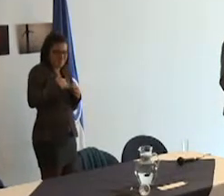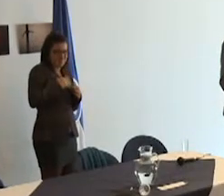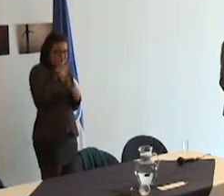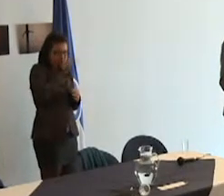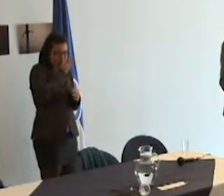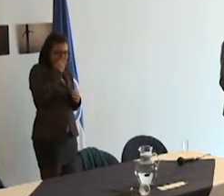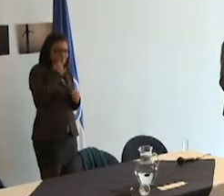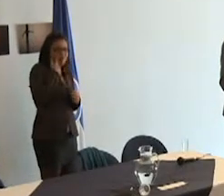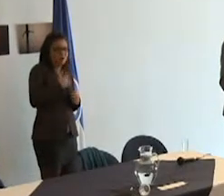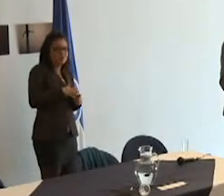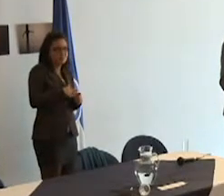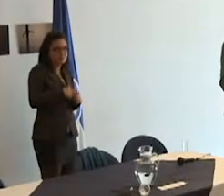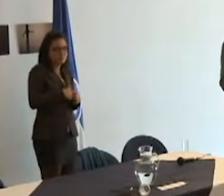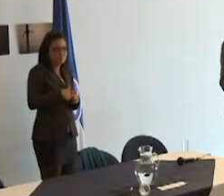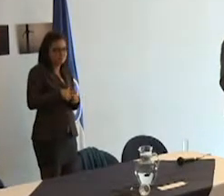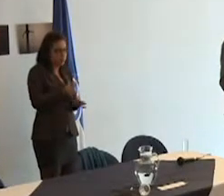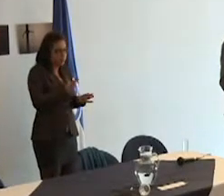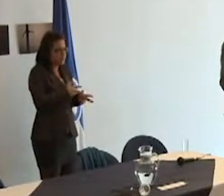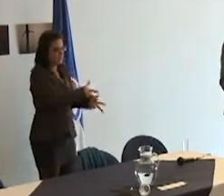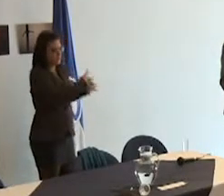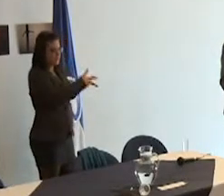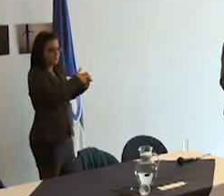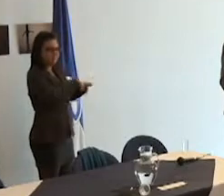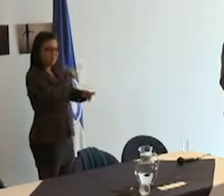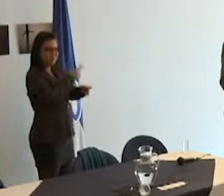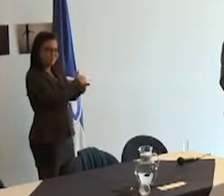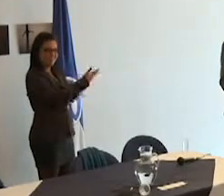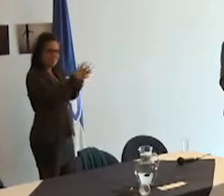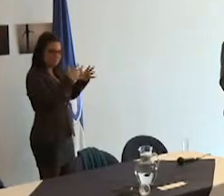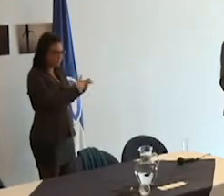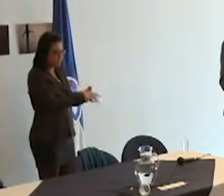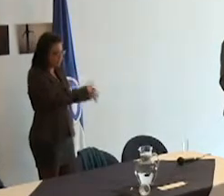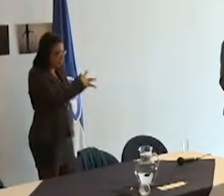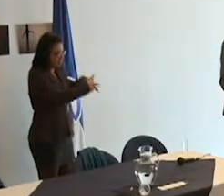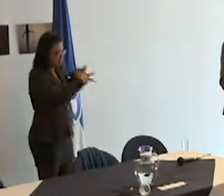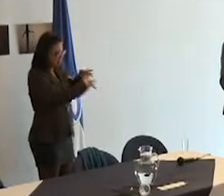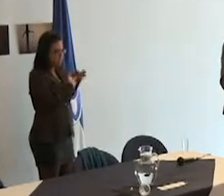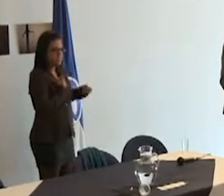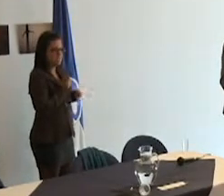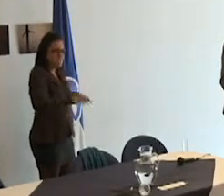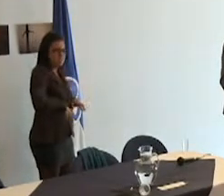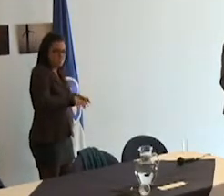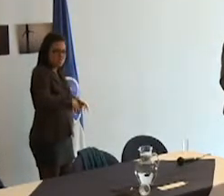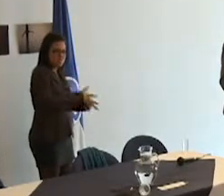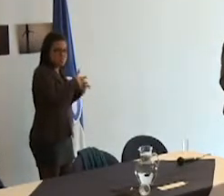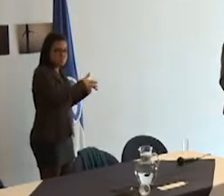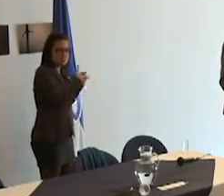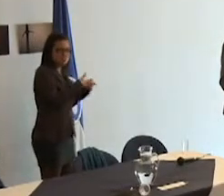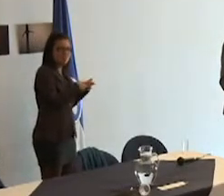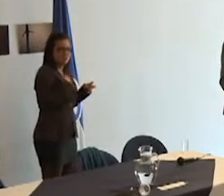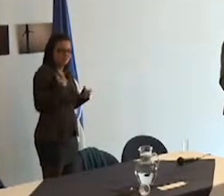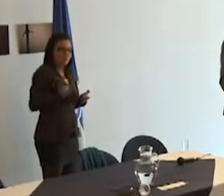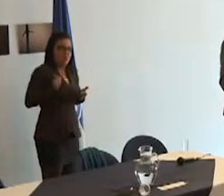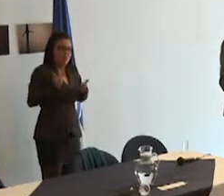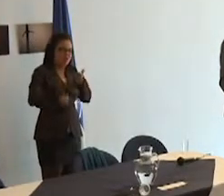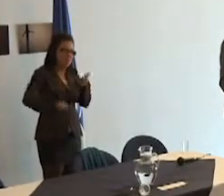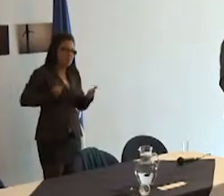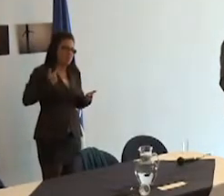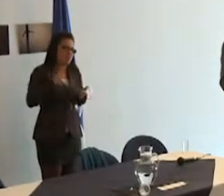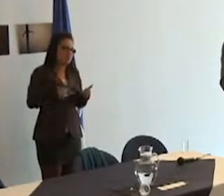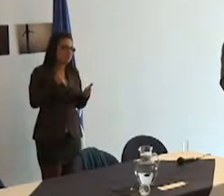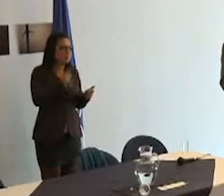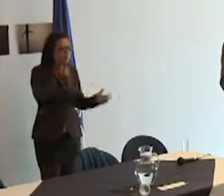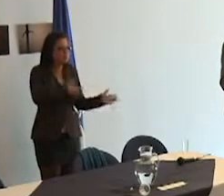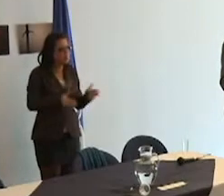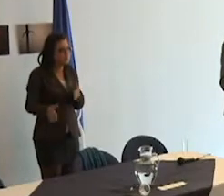para explotar los recursos naturales y tuvieron que dar una larga lucha apoyada en discursos y acciones que venían de